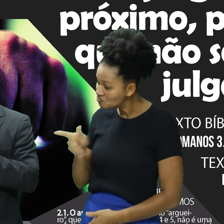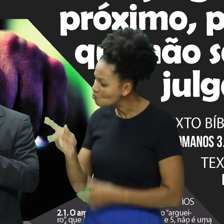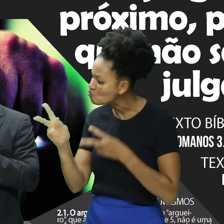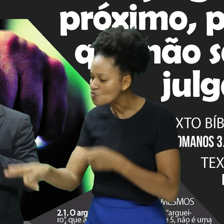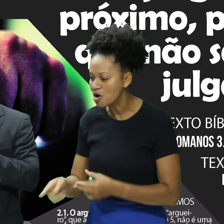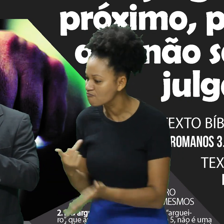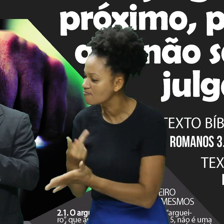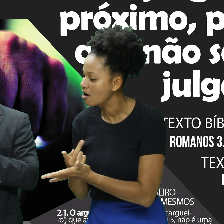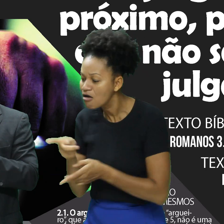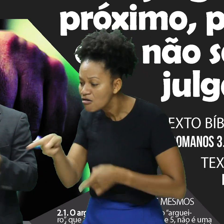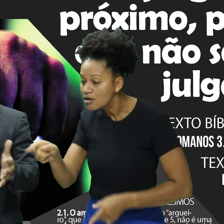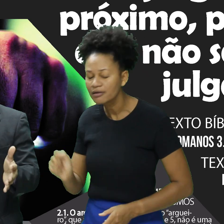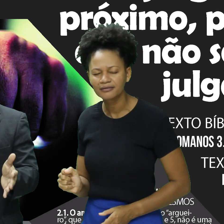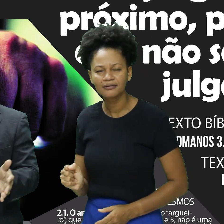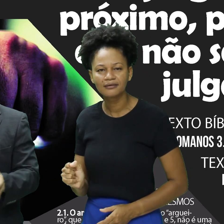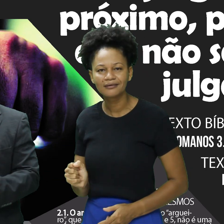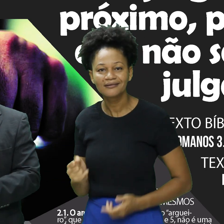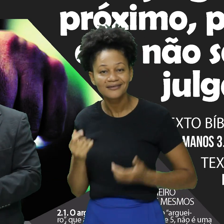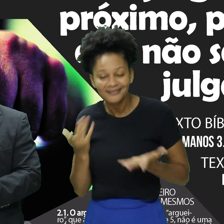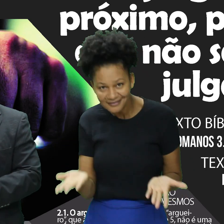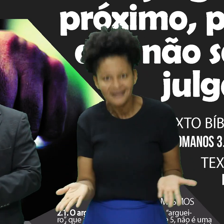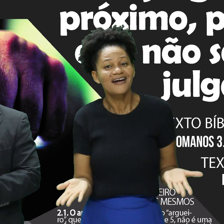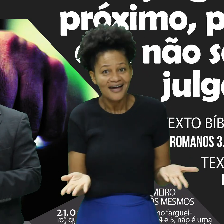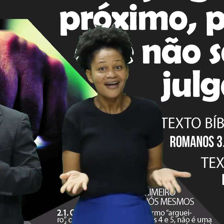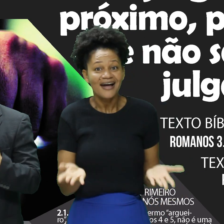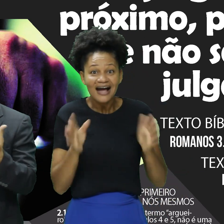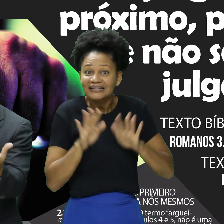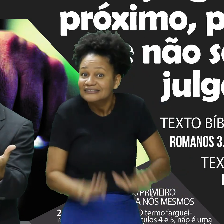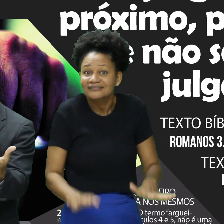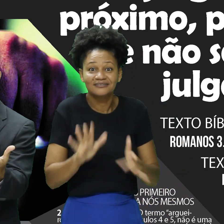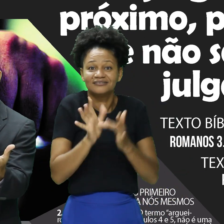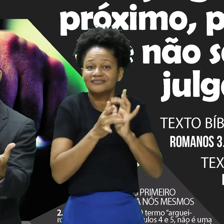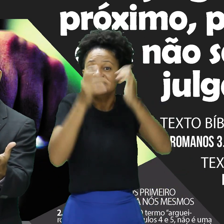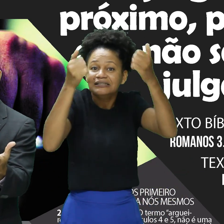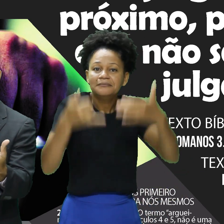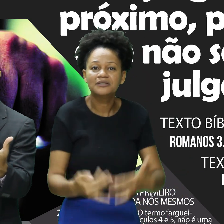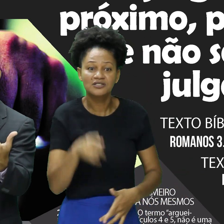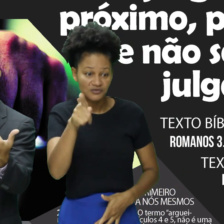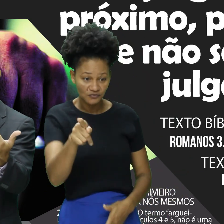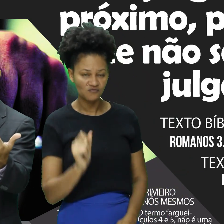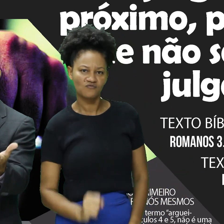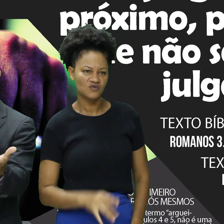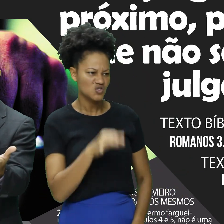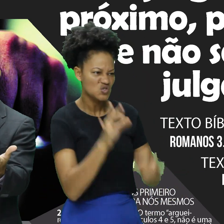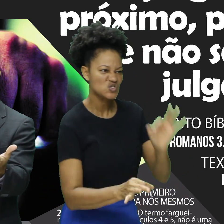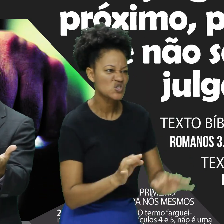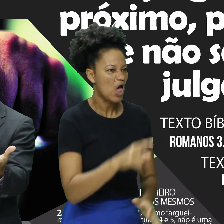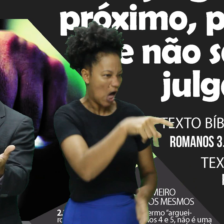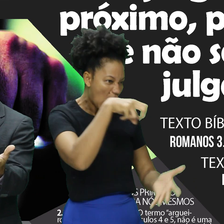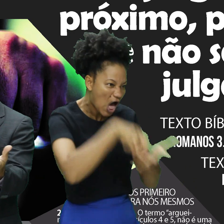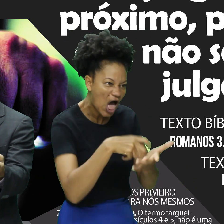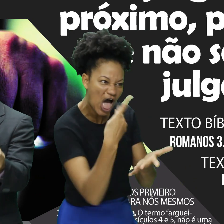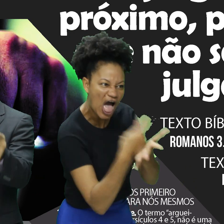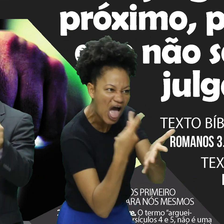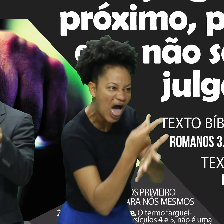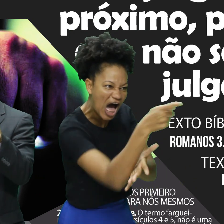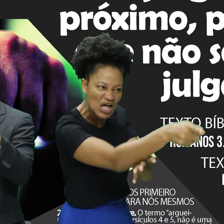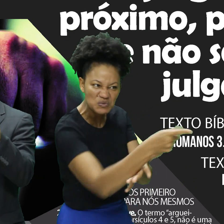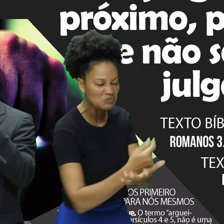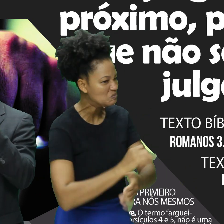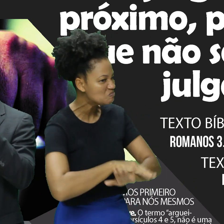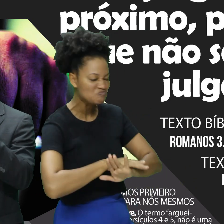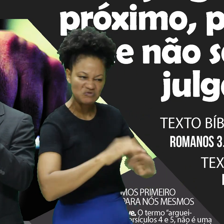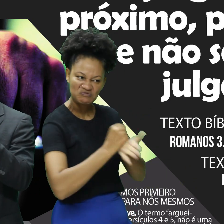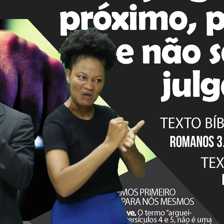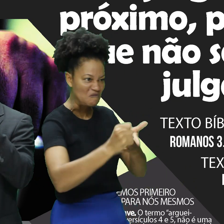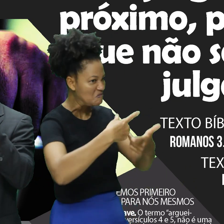erro. É isso que Jesus quer dizer. Se você julga, se você condena o seu próximo, da